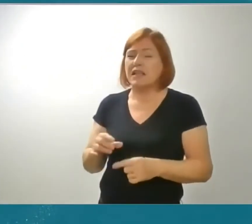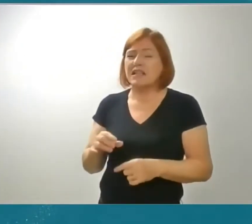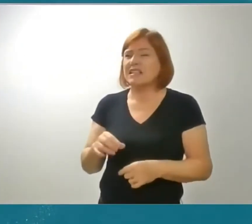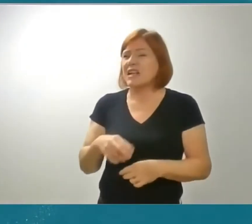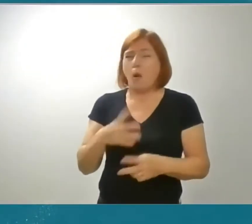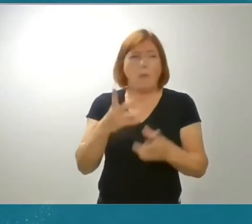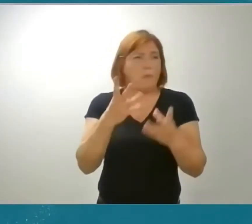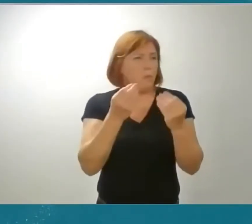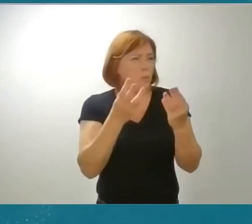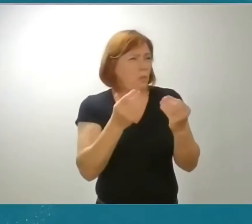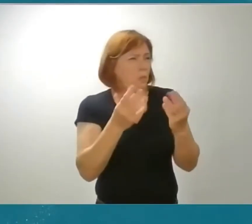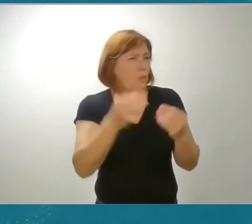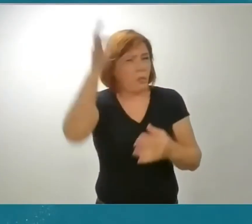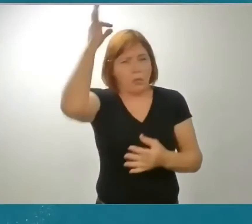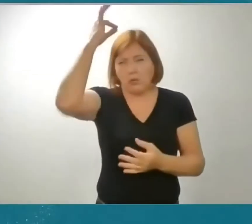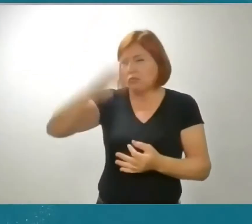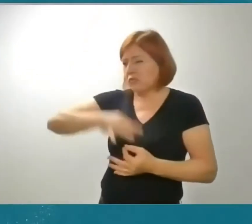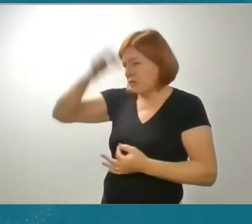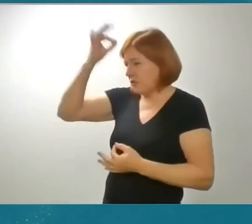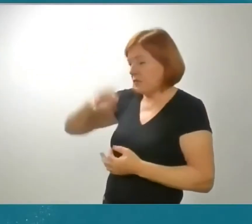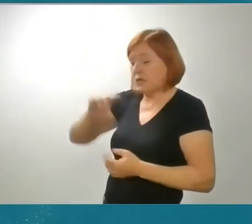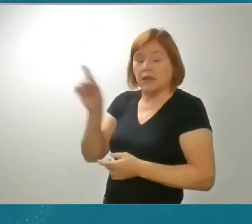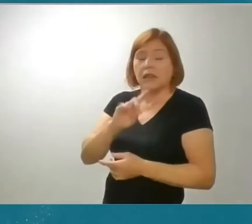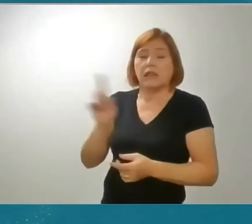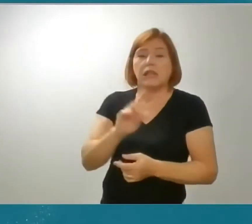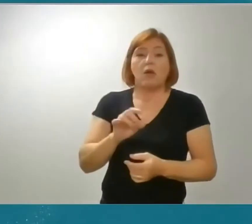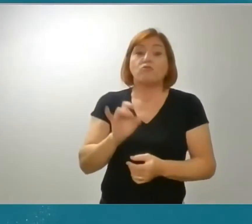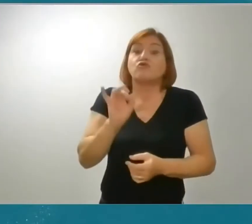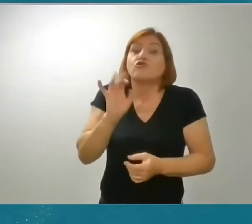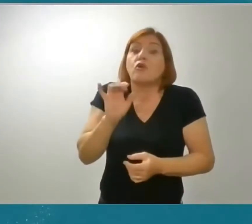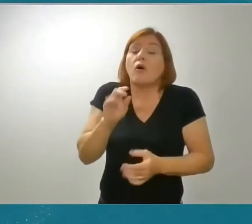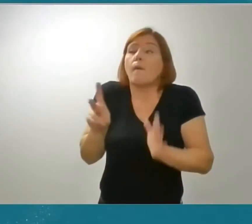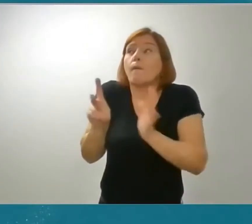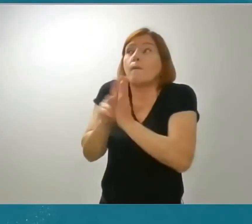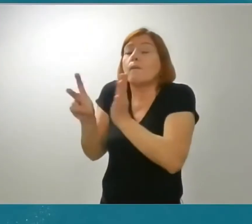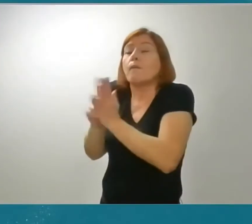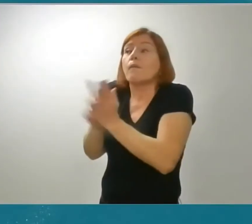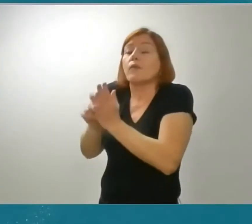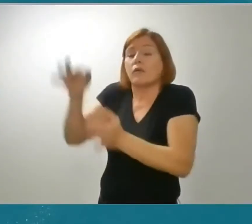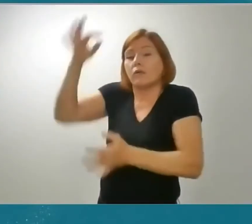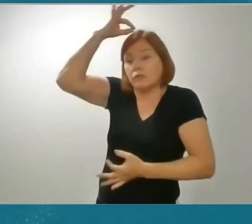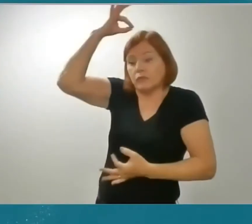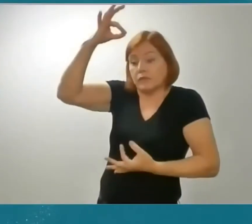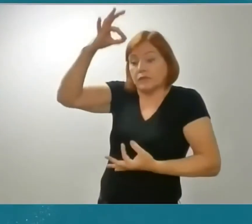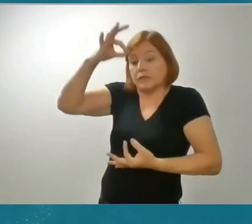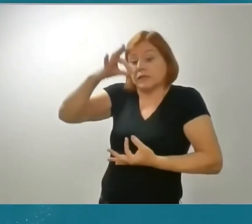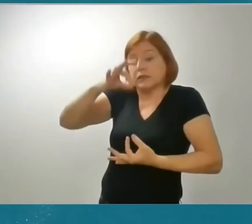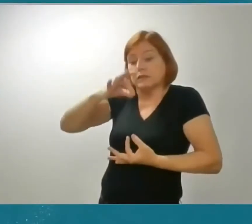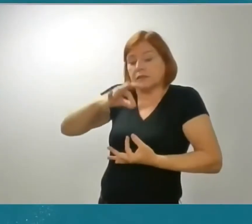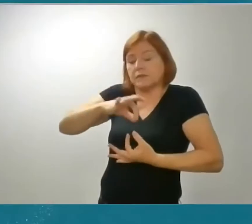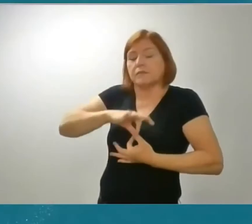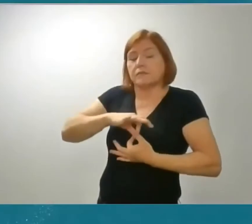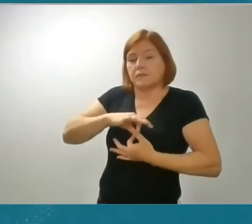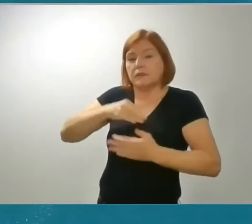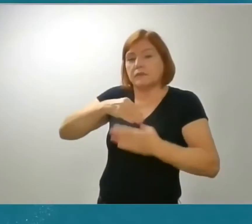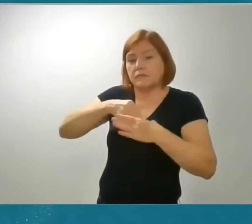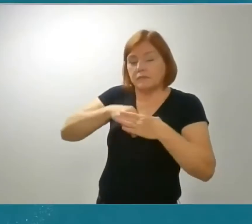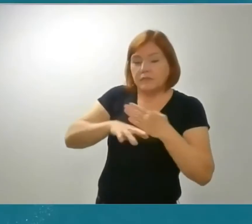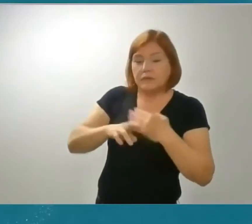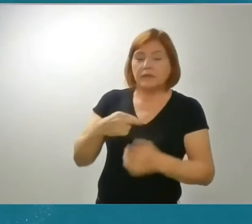aqui. Ele é o último Adão que se tornou um espírito que está pronto para te dar